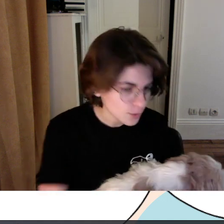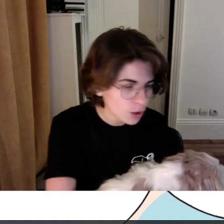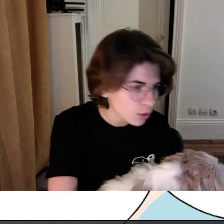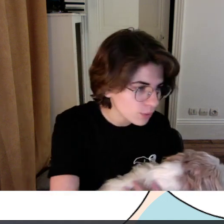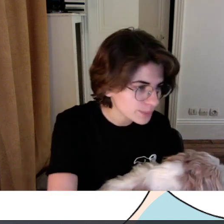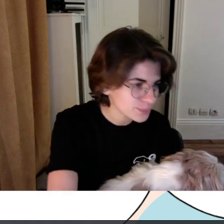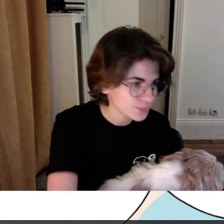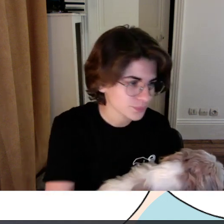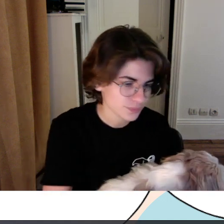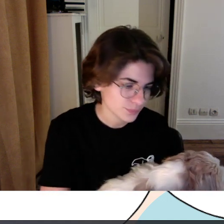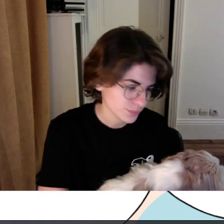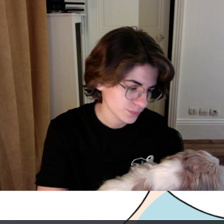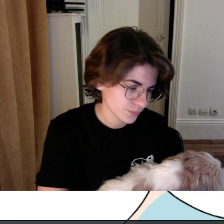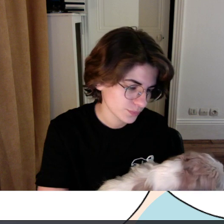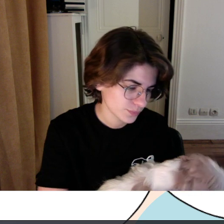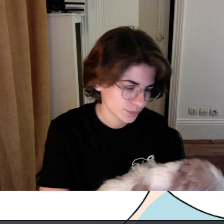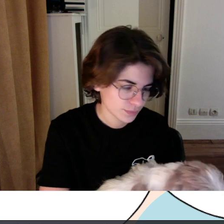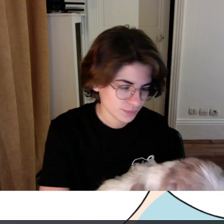Voilà.